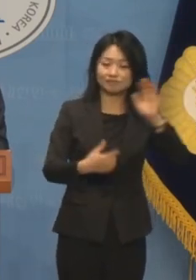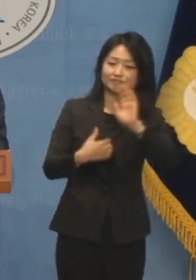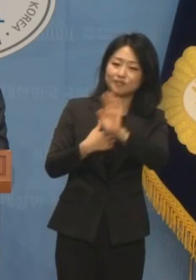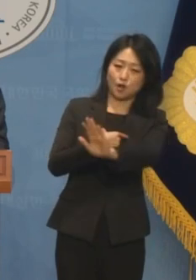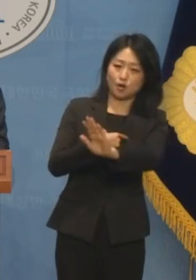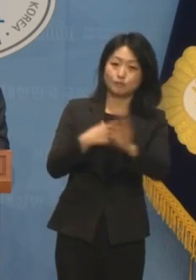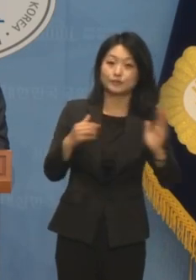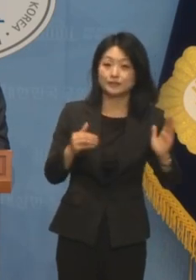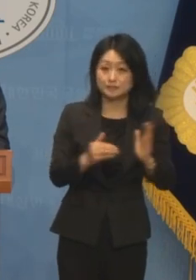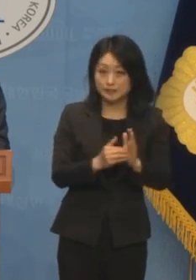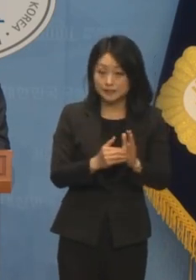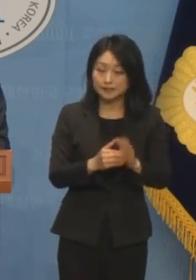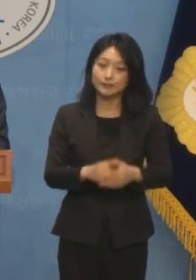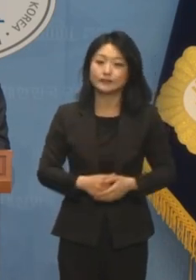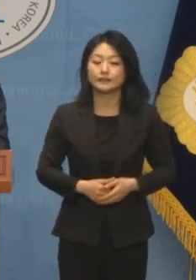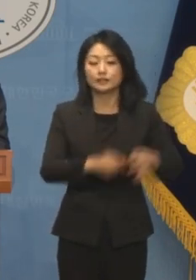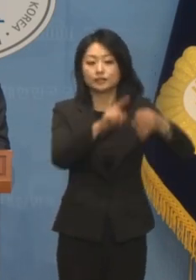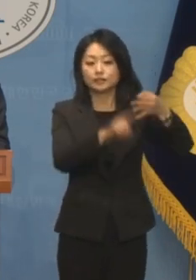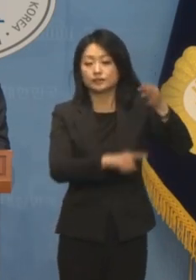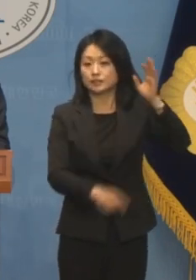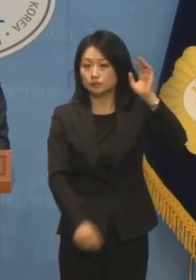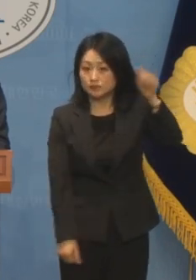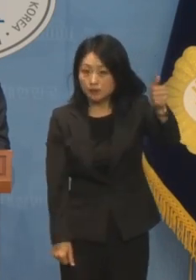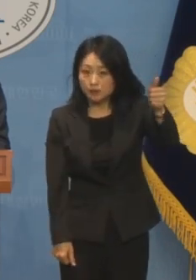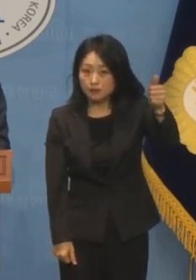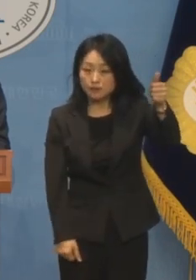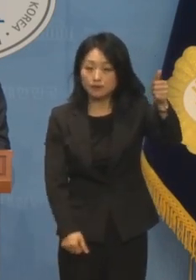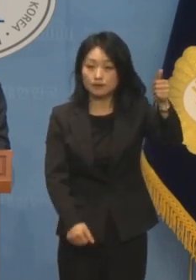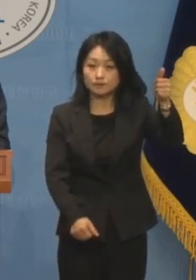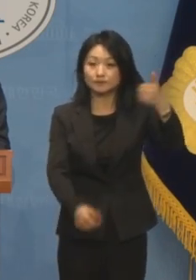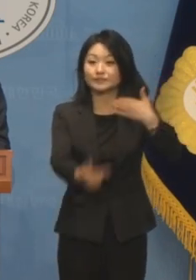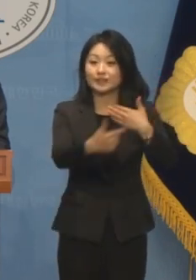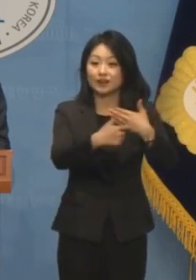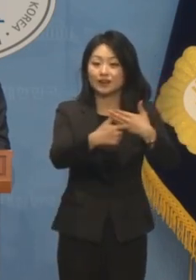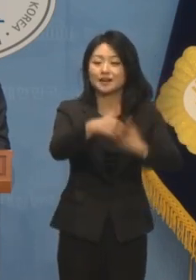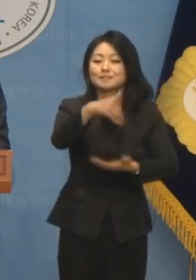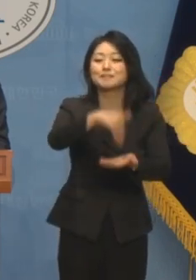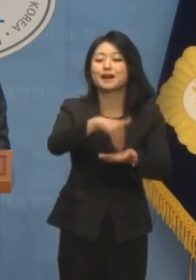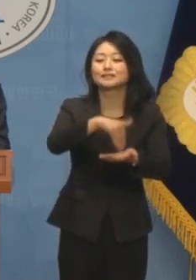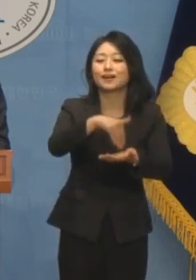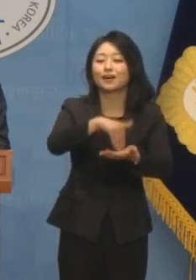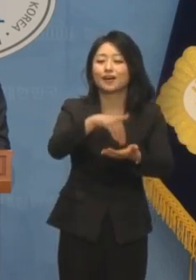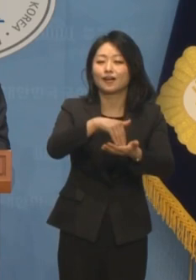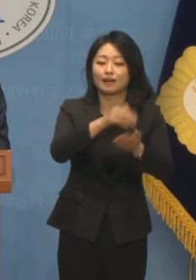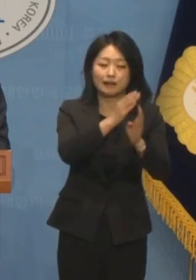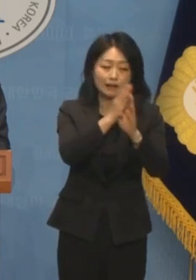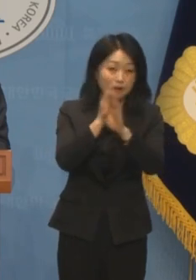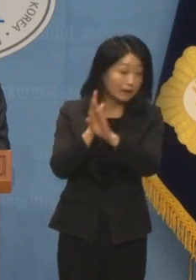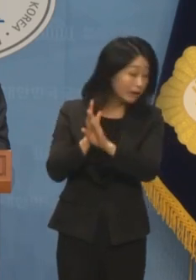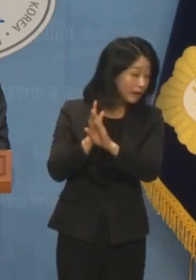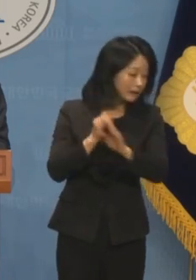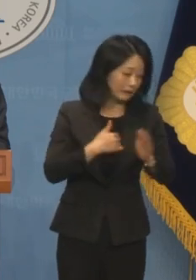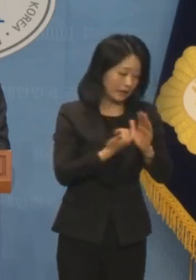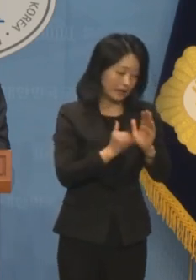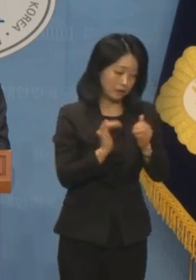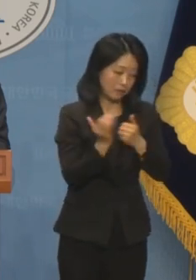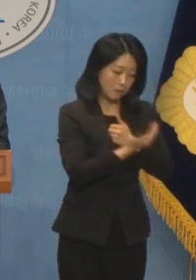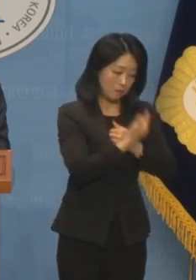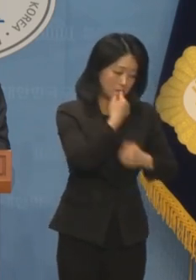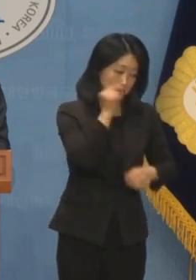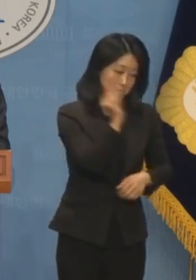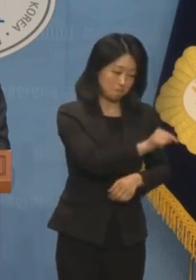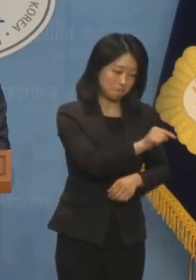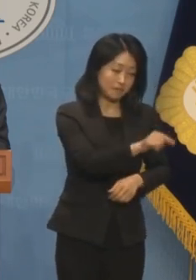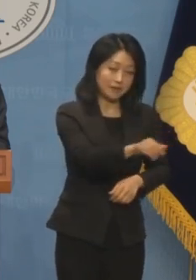거부했습니다. 윤석열 대통령은 앞에서는 반성을 말하며 뒤로는 자신의 가족을 지키라고